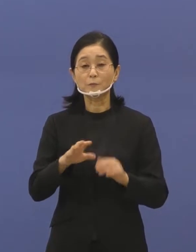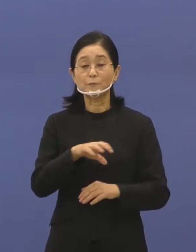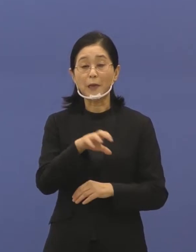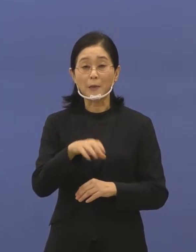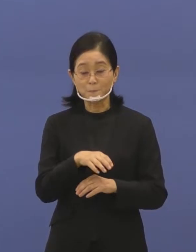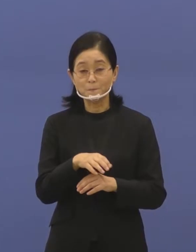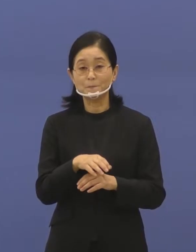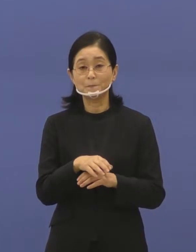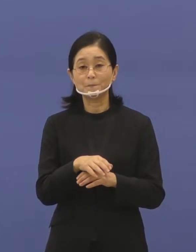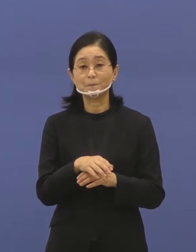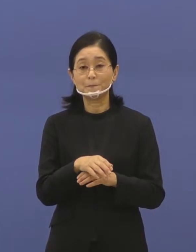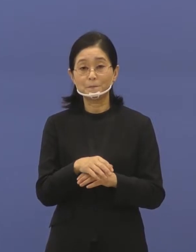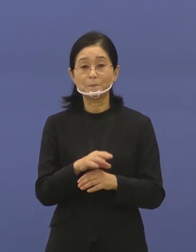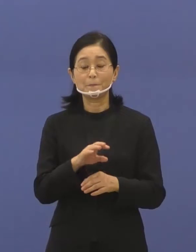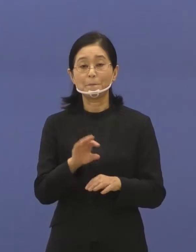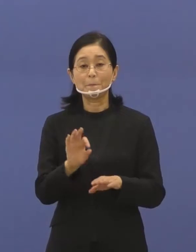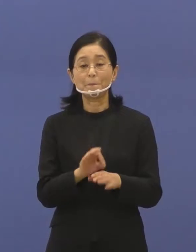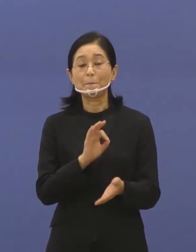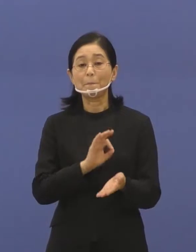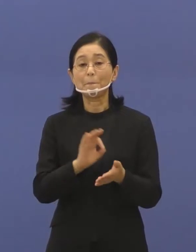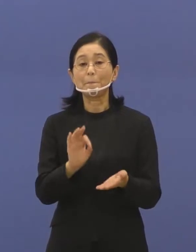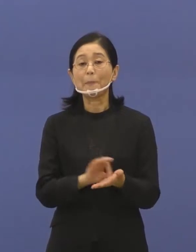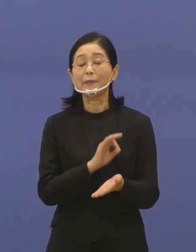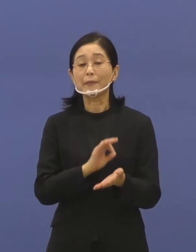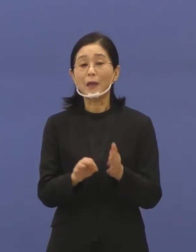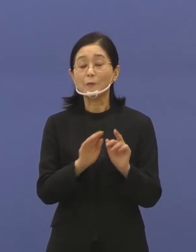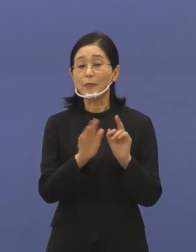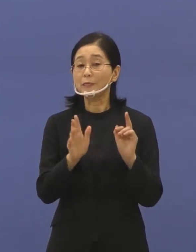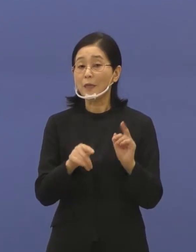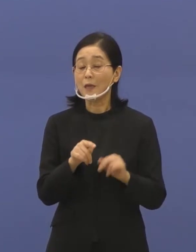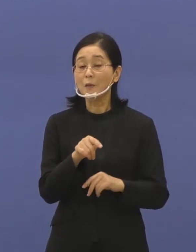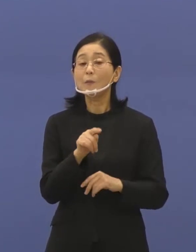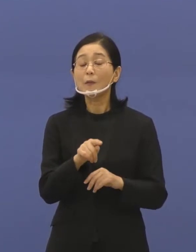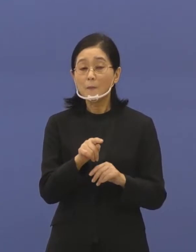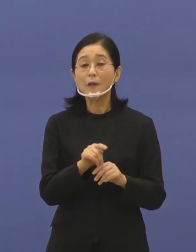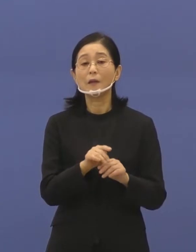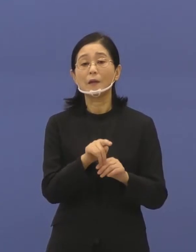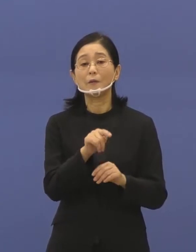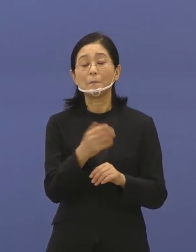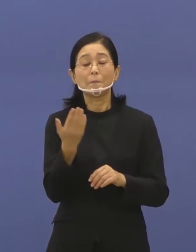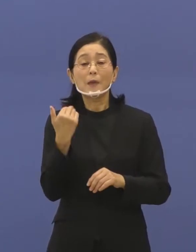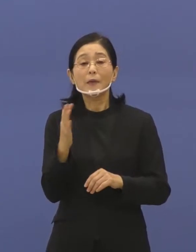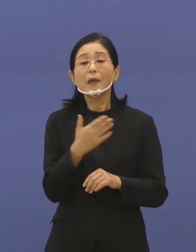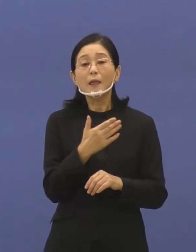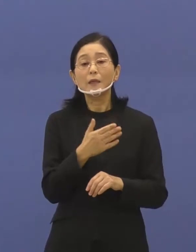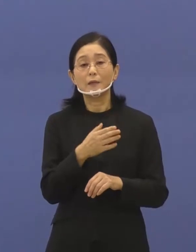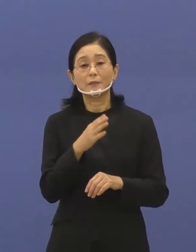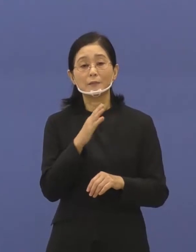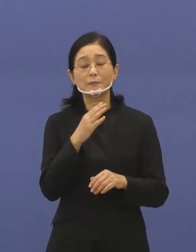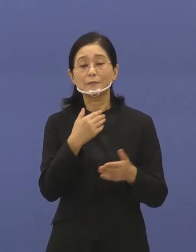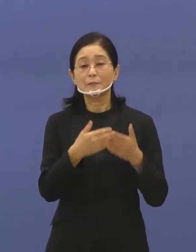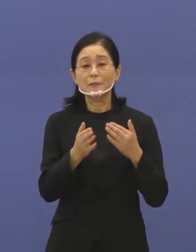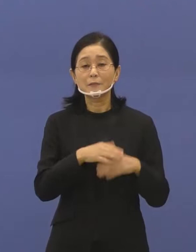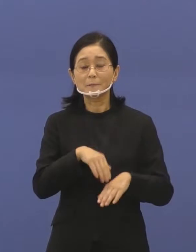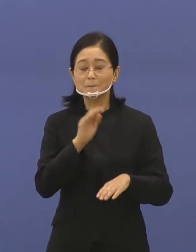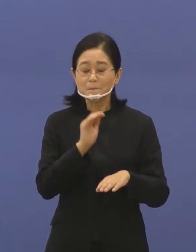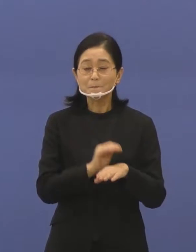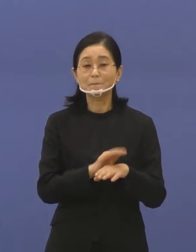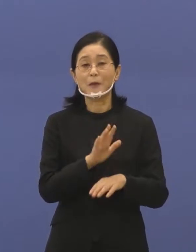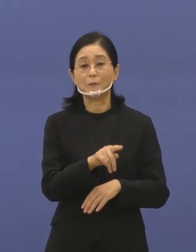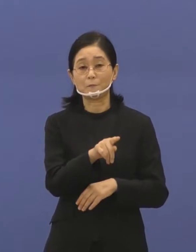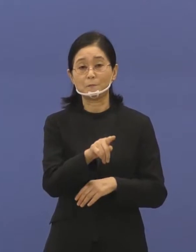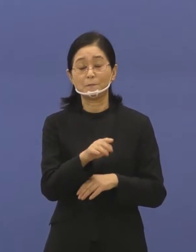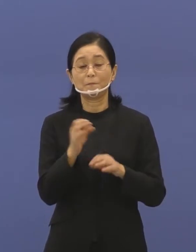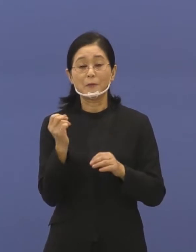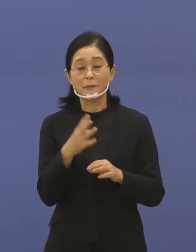県が直接運営するんじゃなくて、すでに実績があり、この関係者の皆さんの